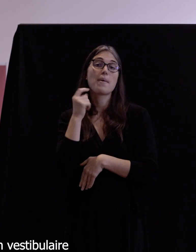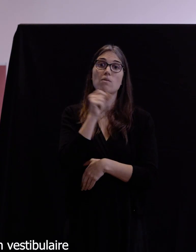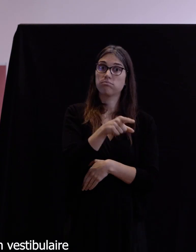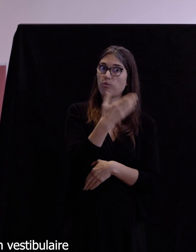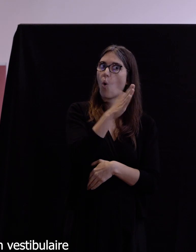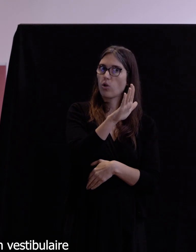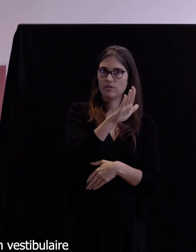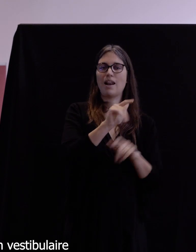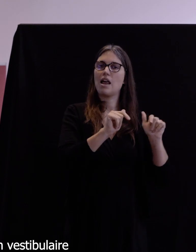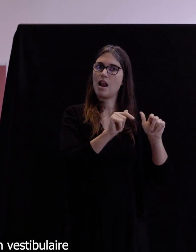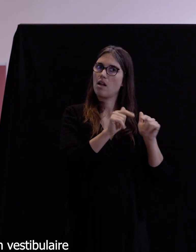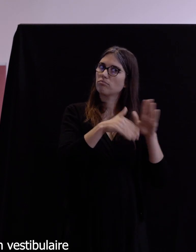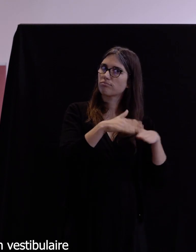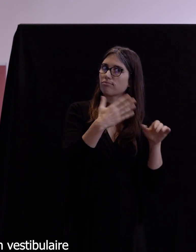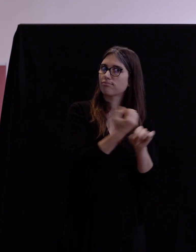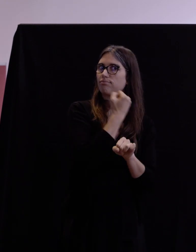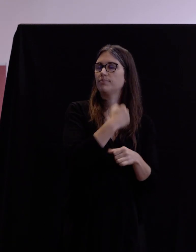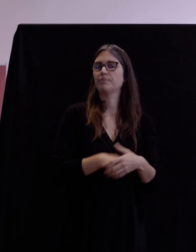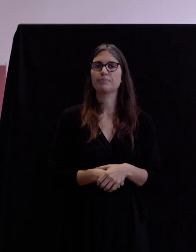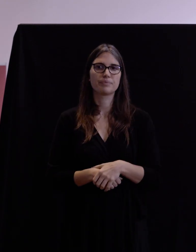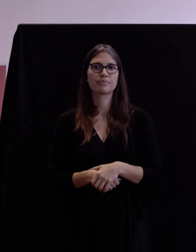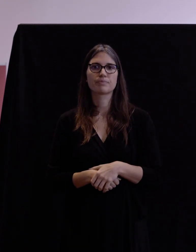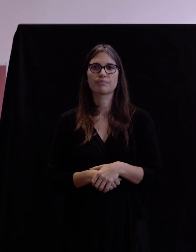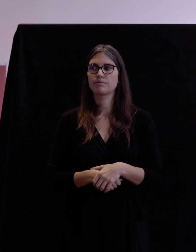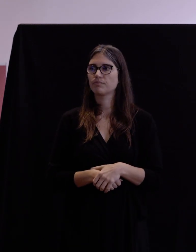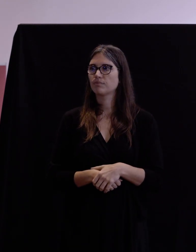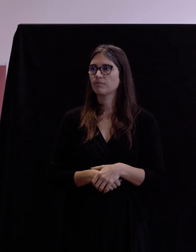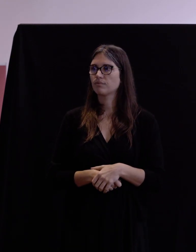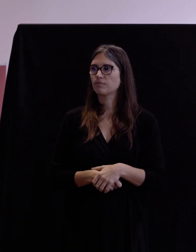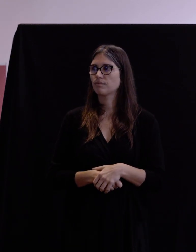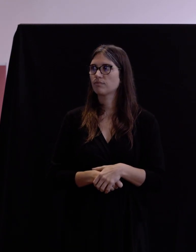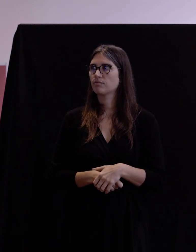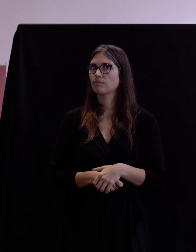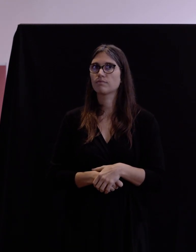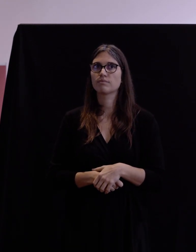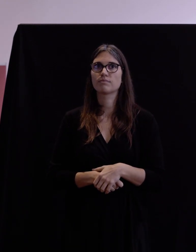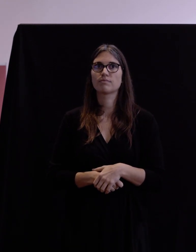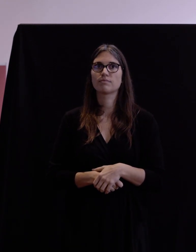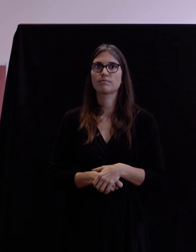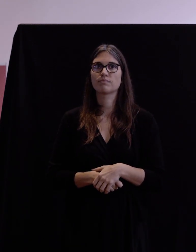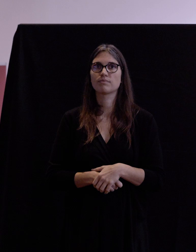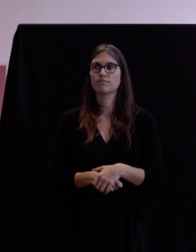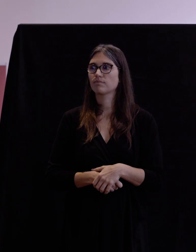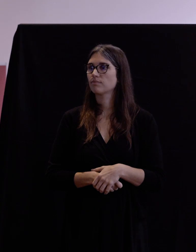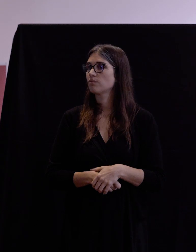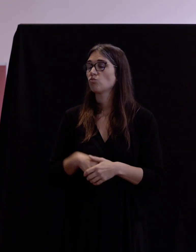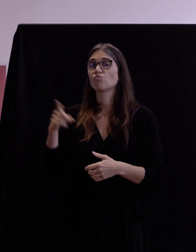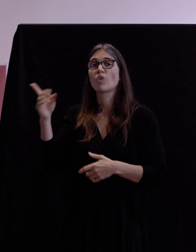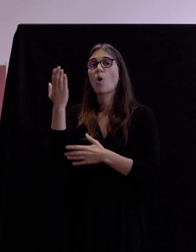plus. Il a une fonction vestibulaire qui marche partiellement. Bon, ça, c'est un autre film. Bon, ça vous montre